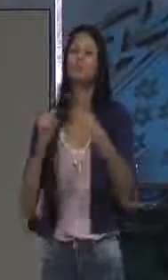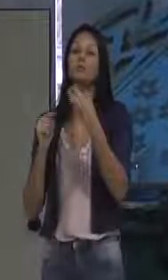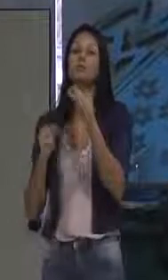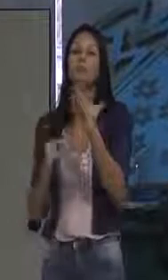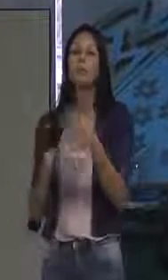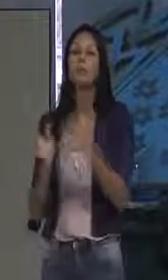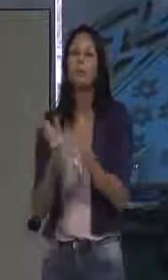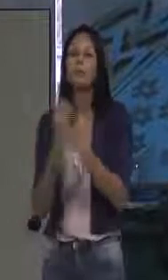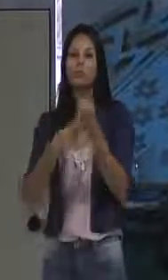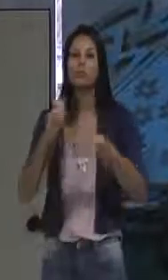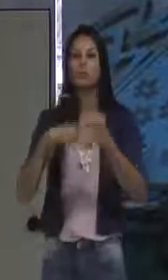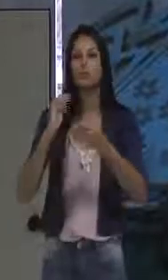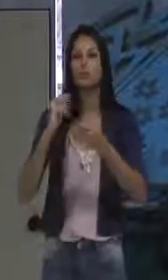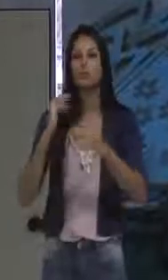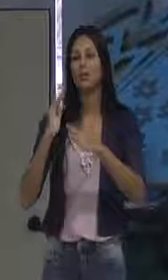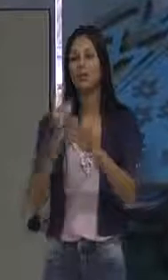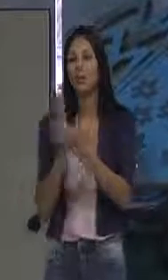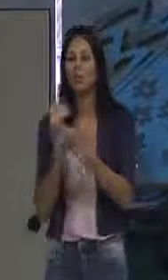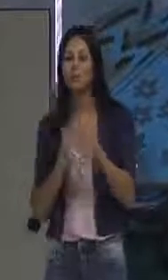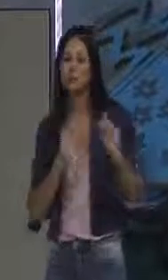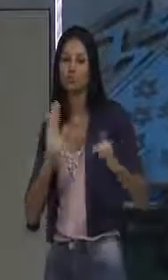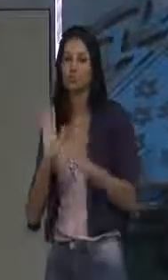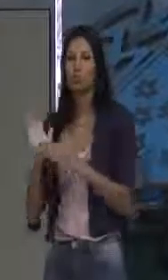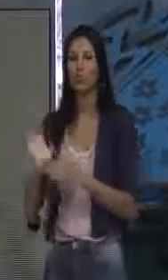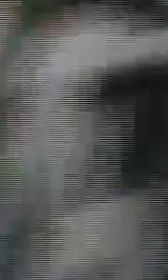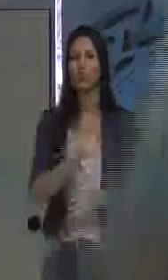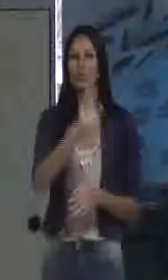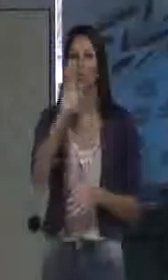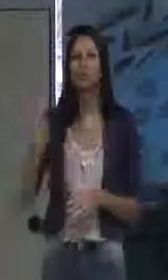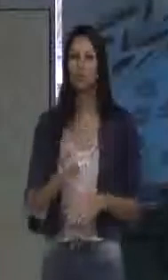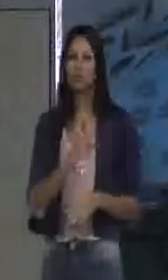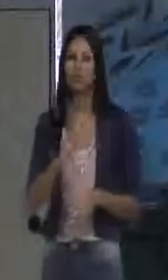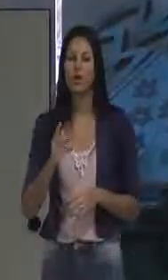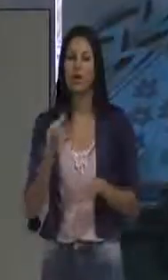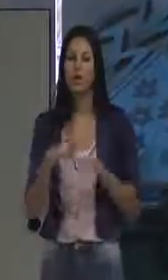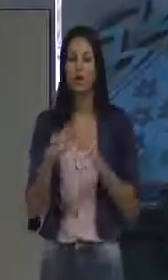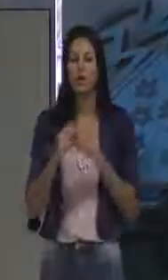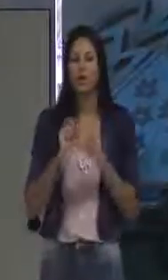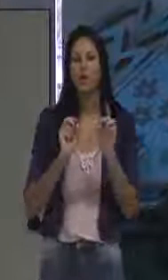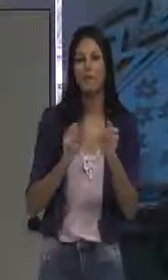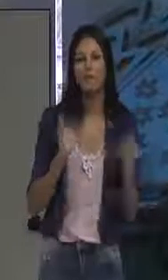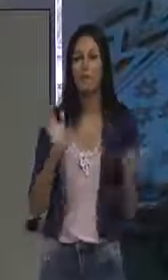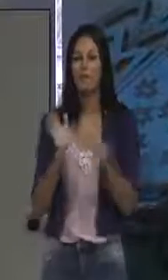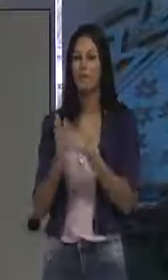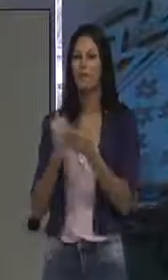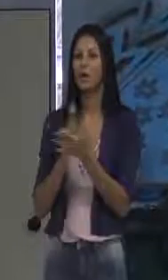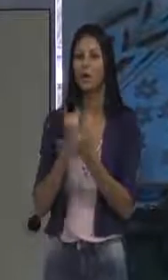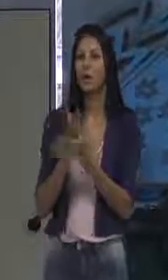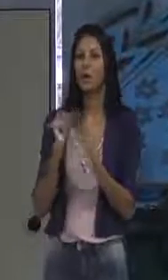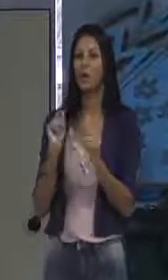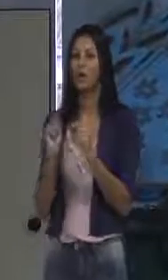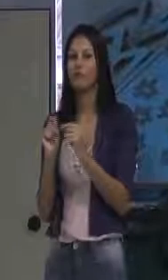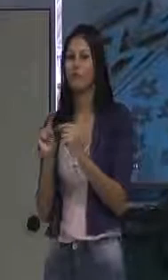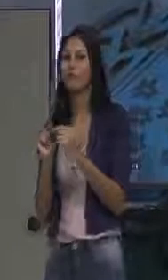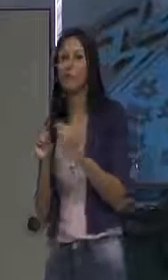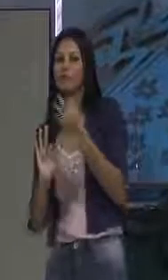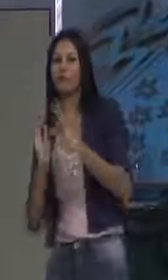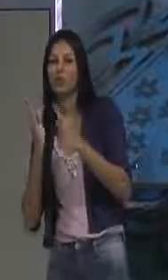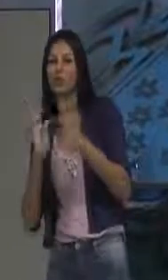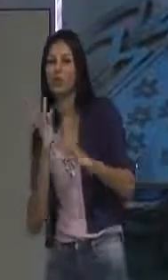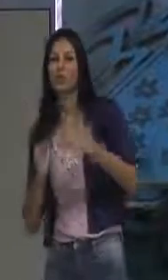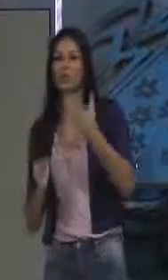cacau como um todo aqui na região, que eu esqueci de falar, que é a venda do próprio cacau, desde que ele feito nessas técnicas mais modernas e